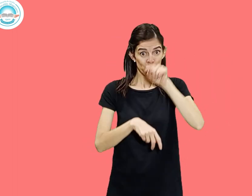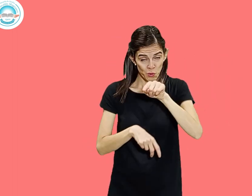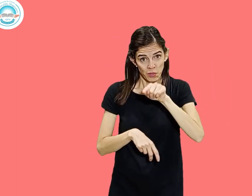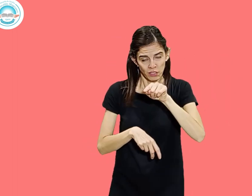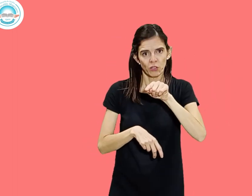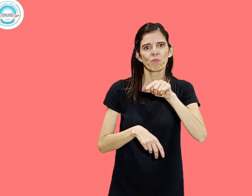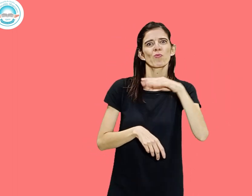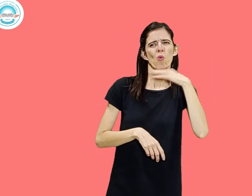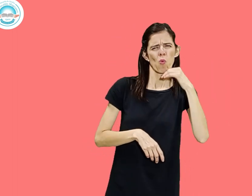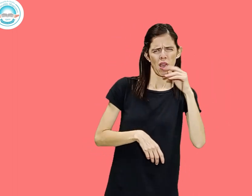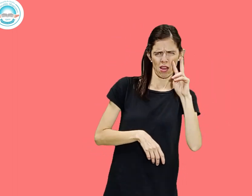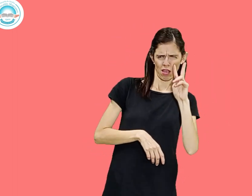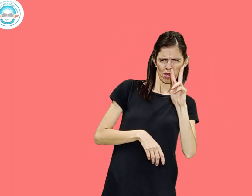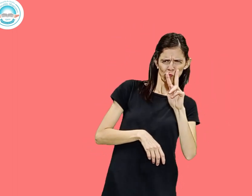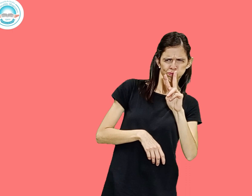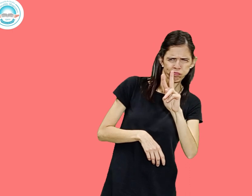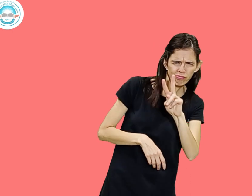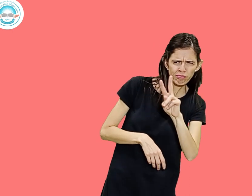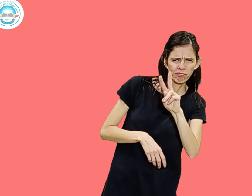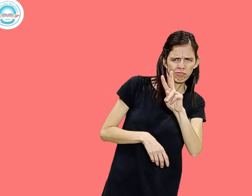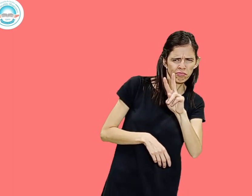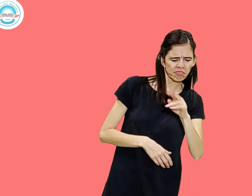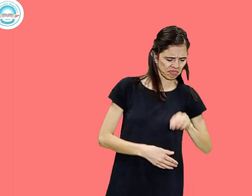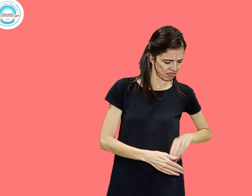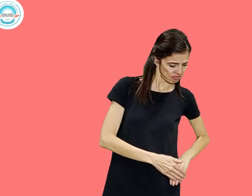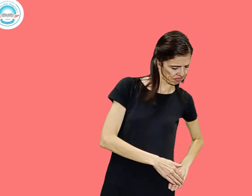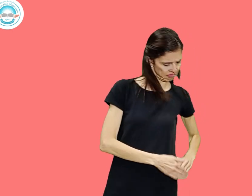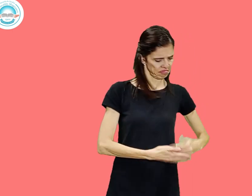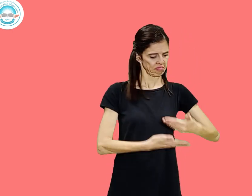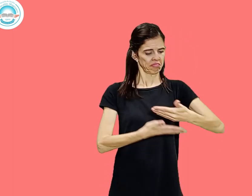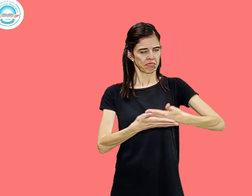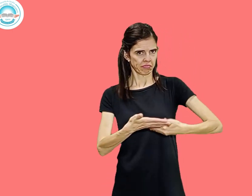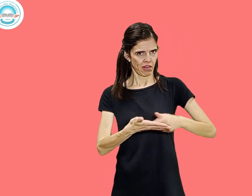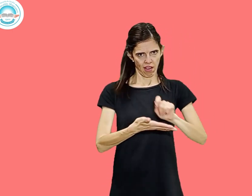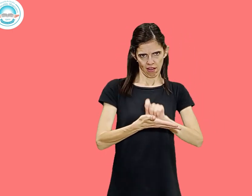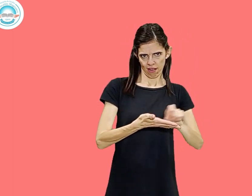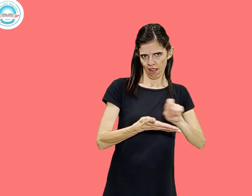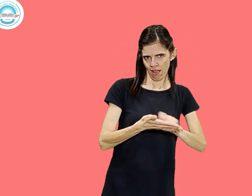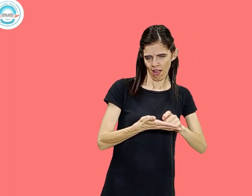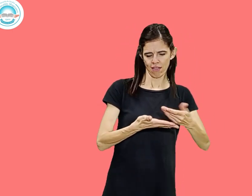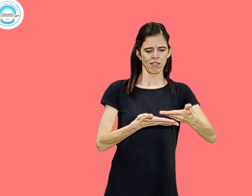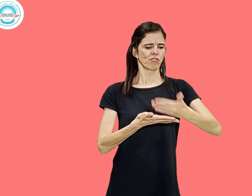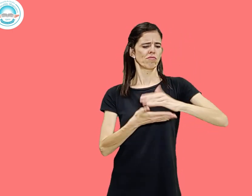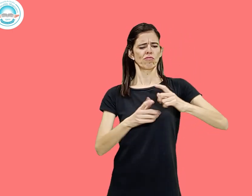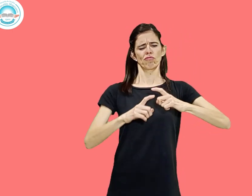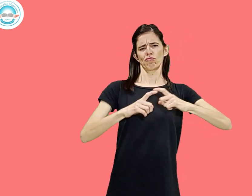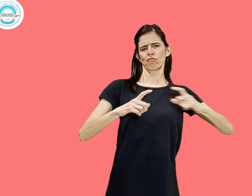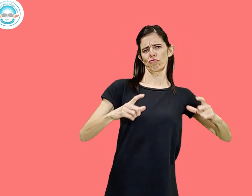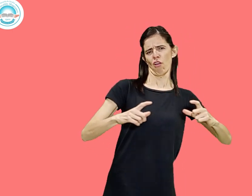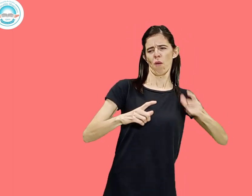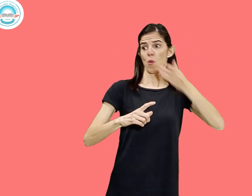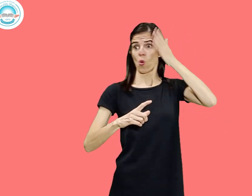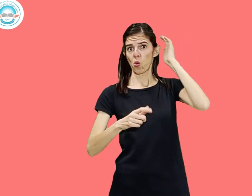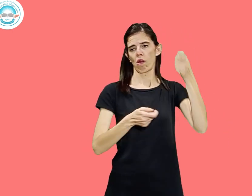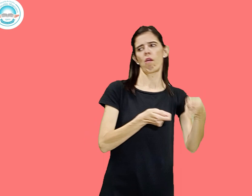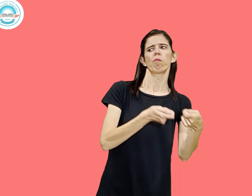muy atrás en ese momento vi que Juana sacaba De su bolsito una